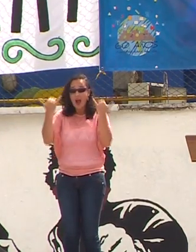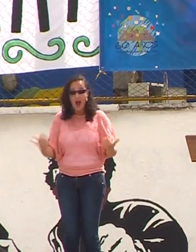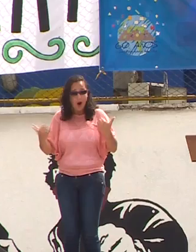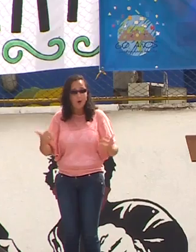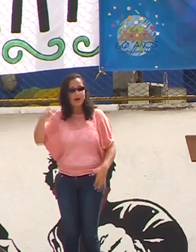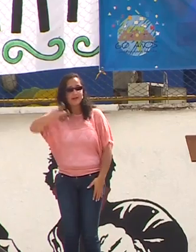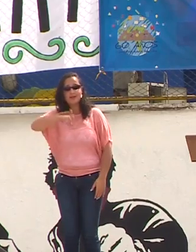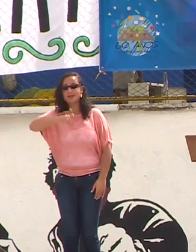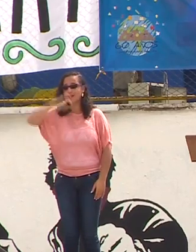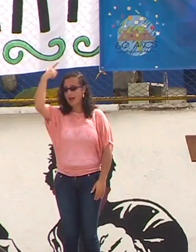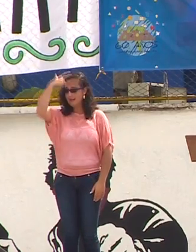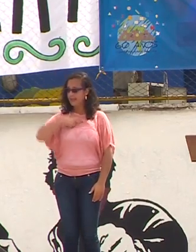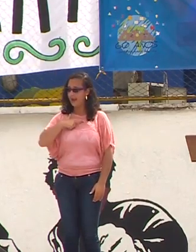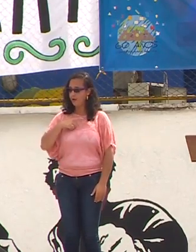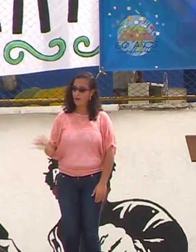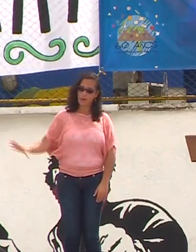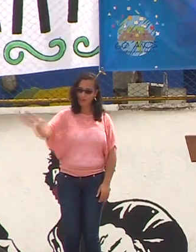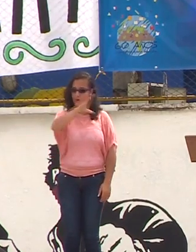serie.